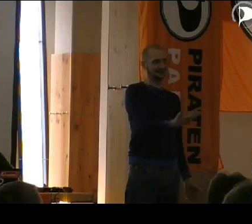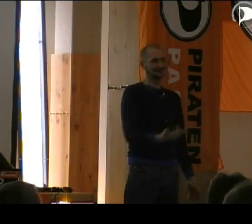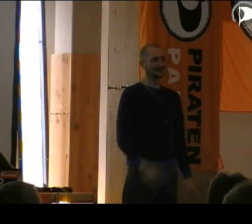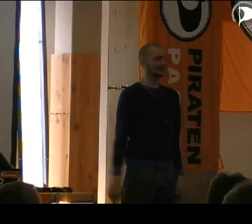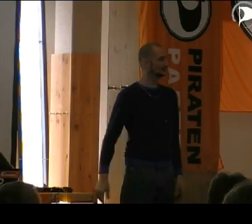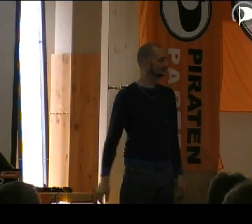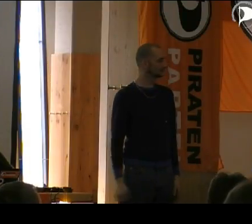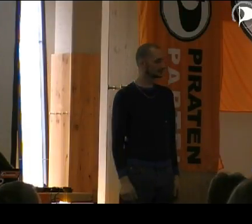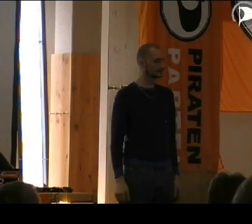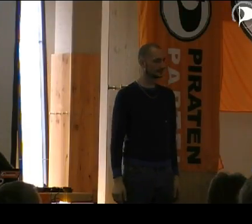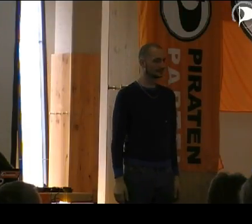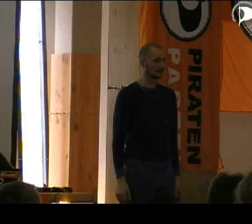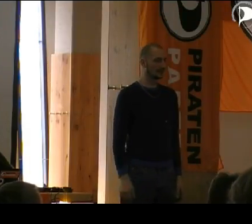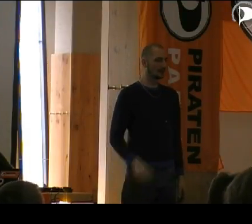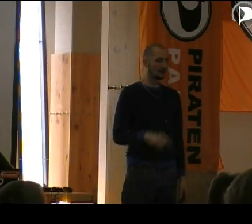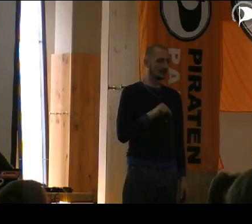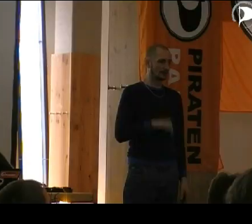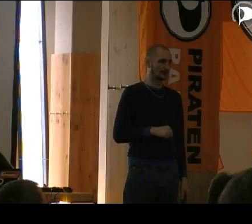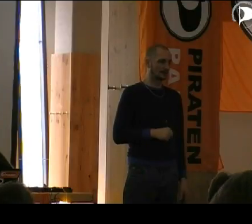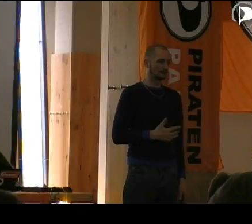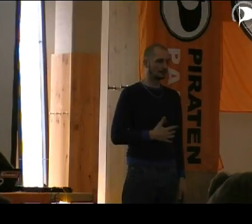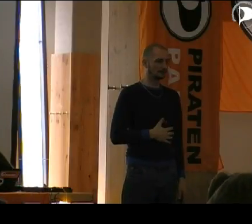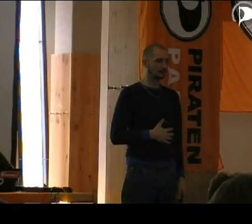dank so jetzt